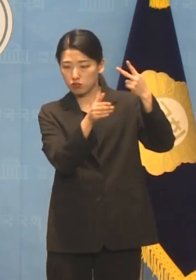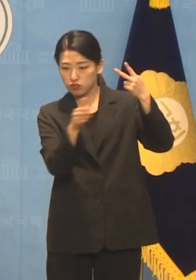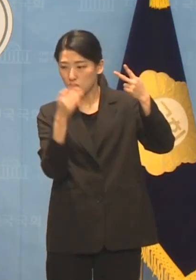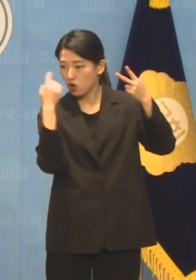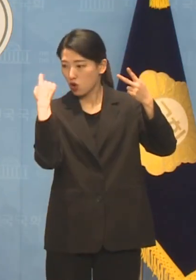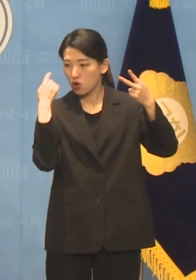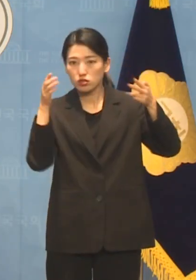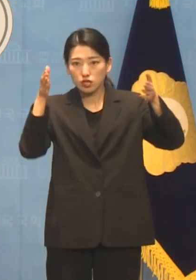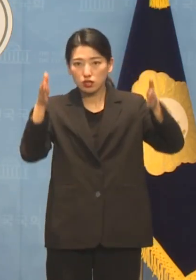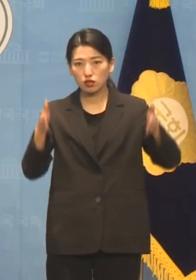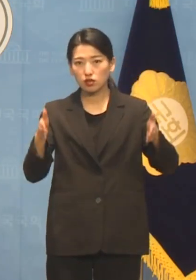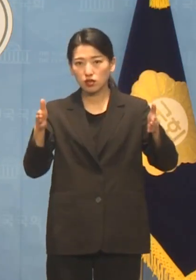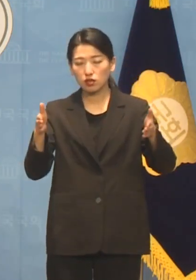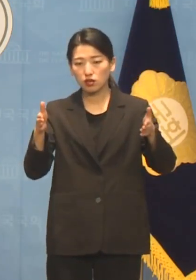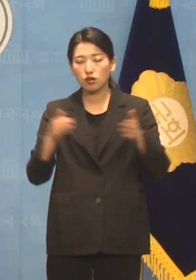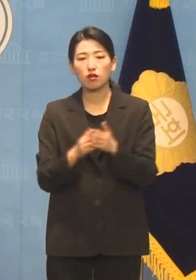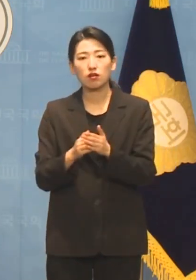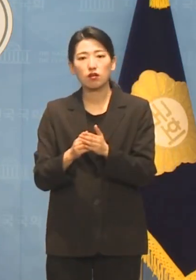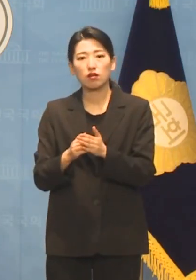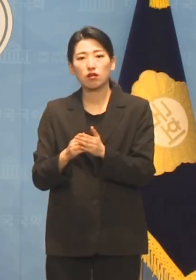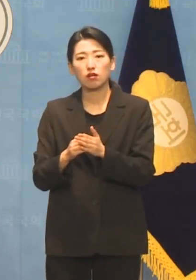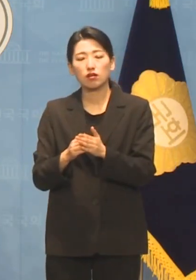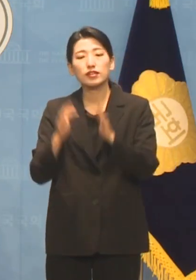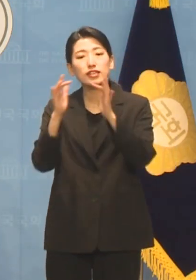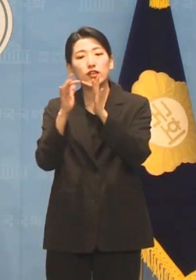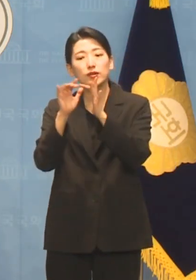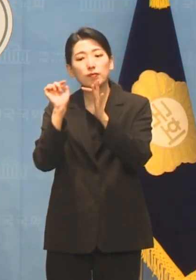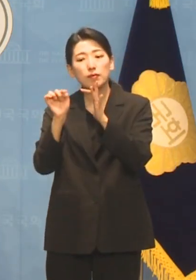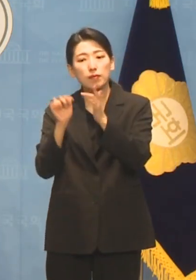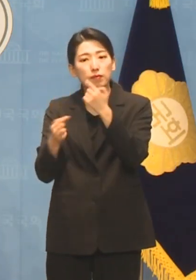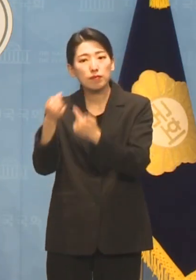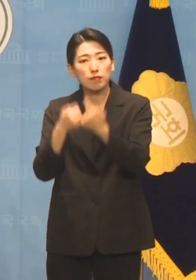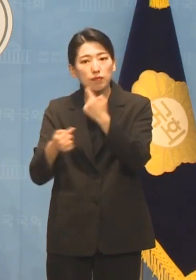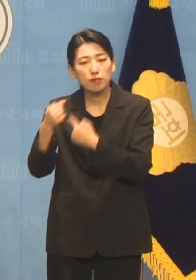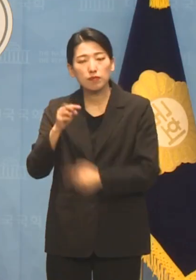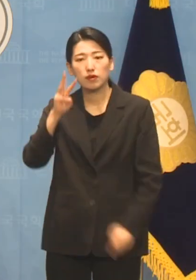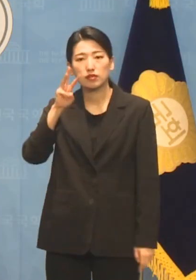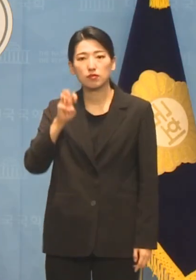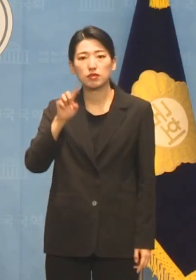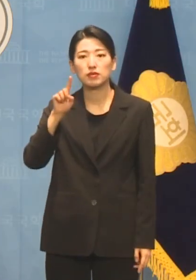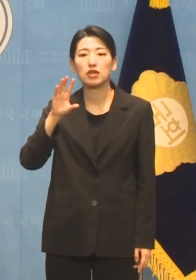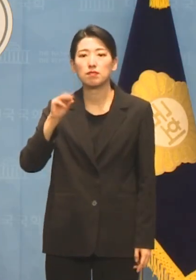어제까지 누적 방문자는 총 32만